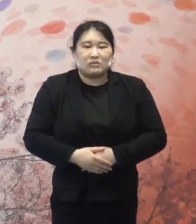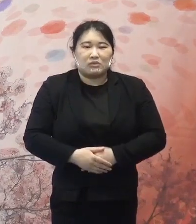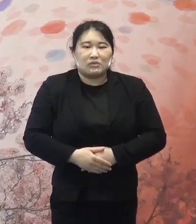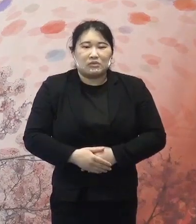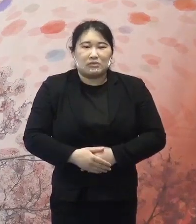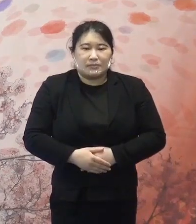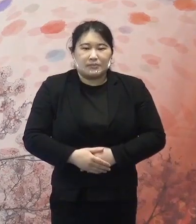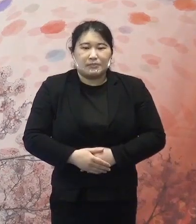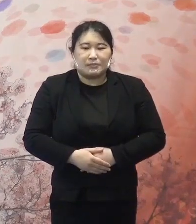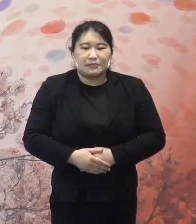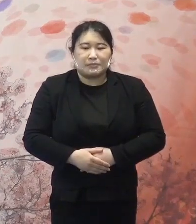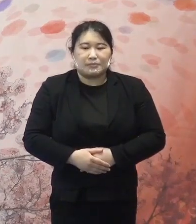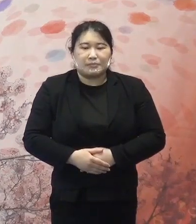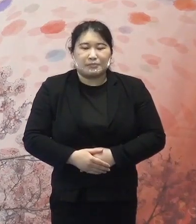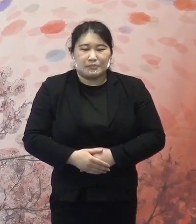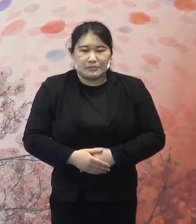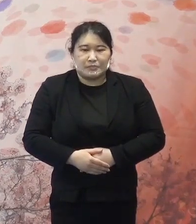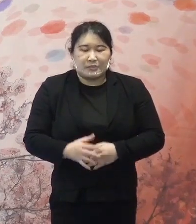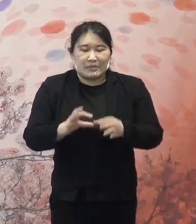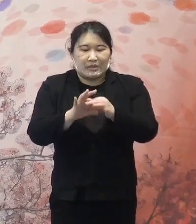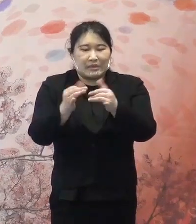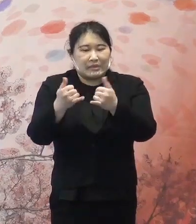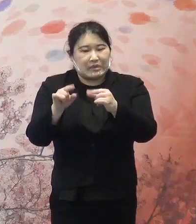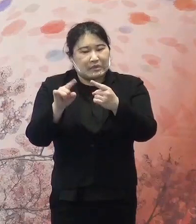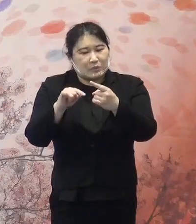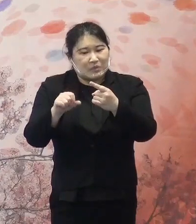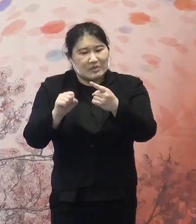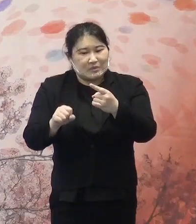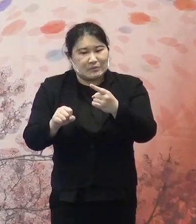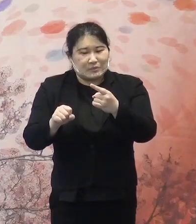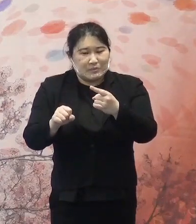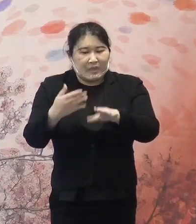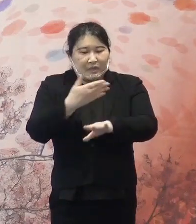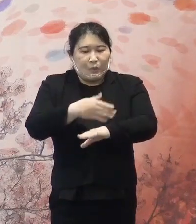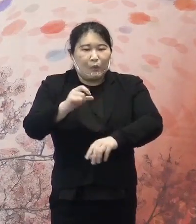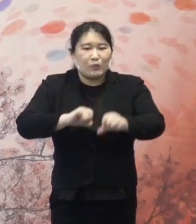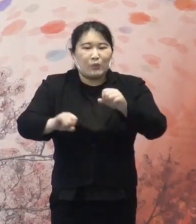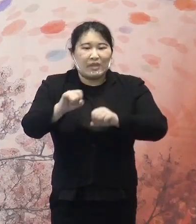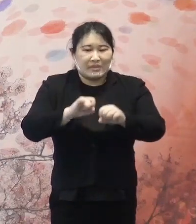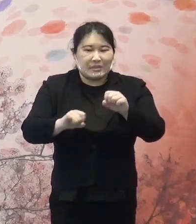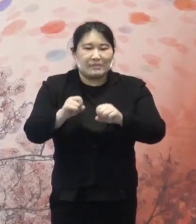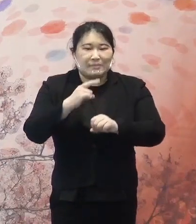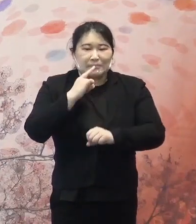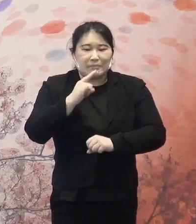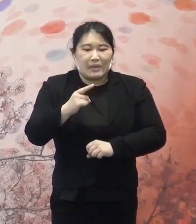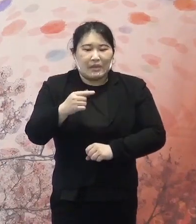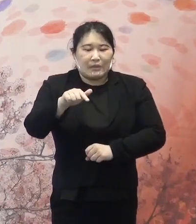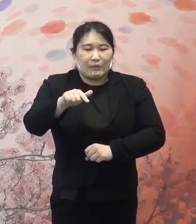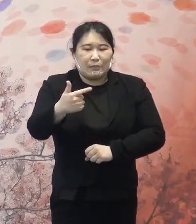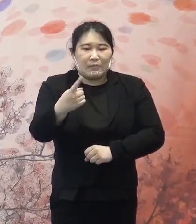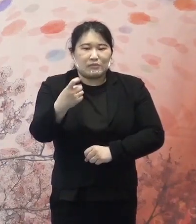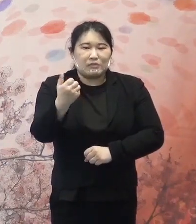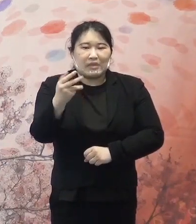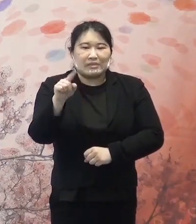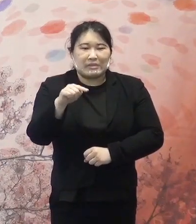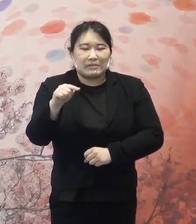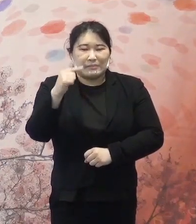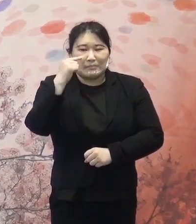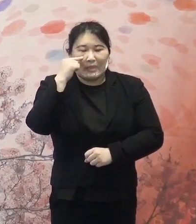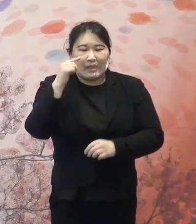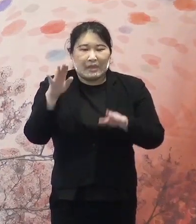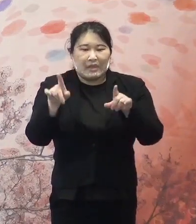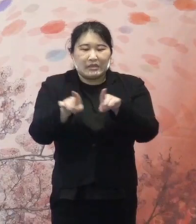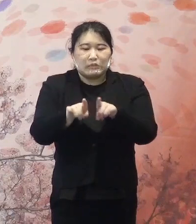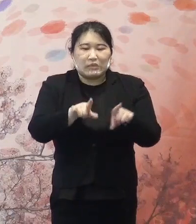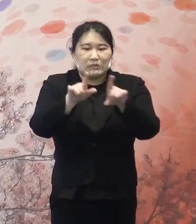伝感性ある方を見出しております。行動歴にありますので618例目の方の同居人ということで判明したもの